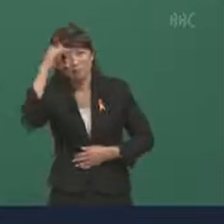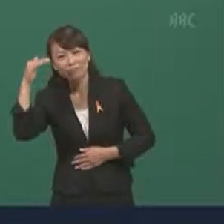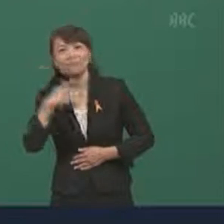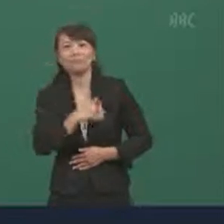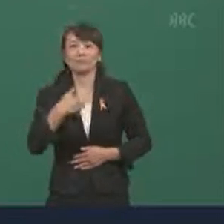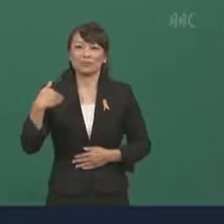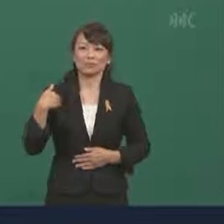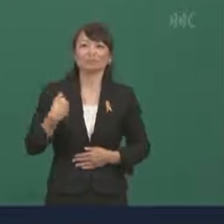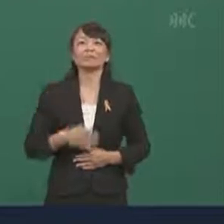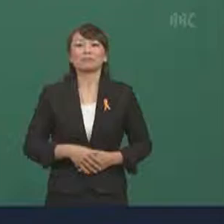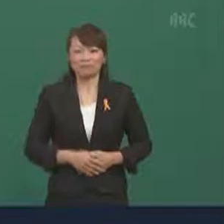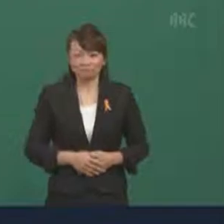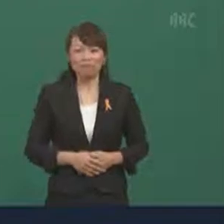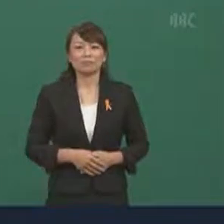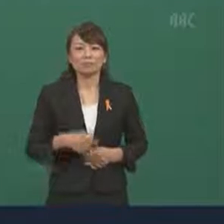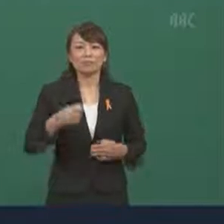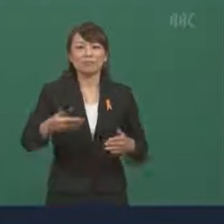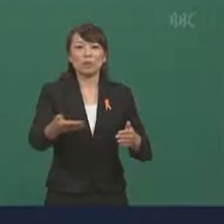ました。